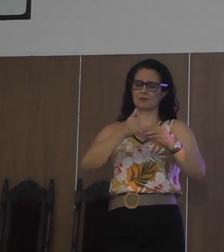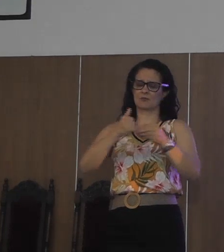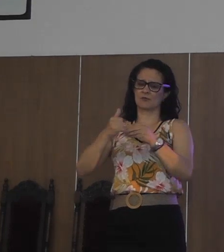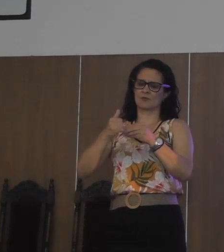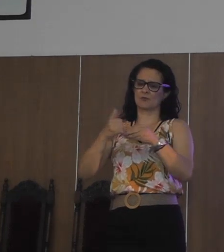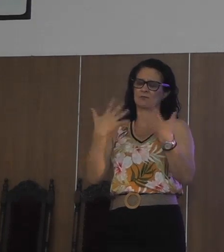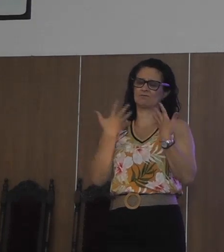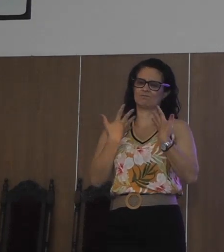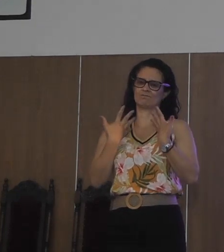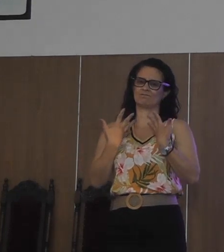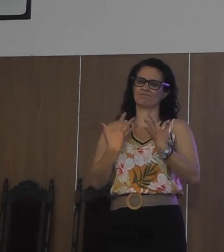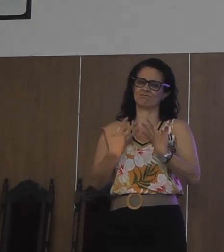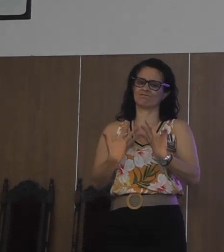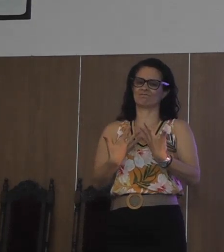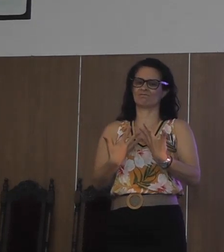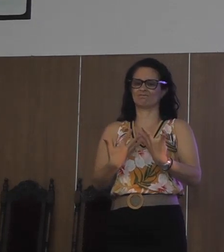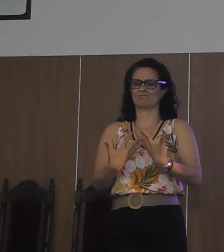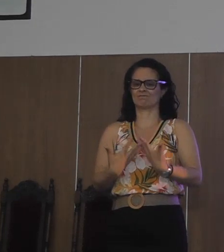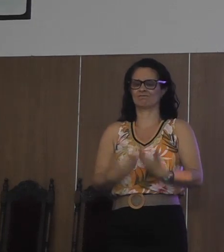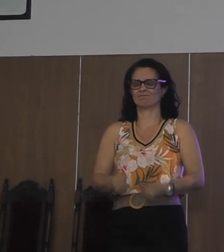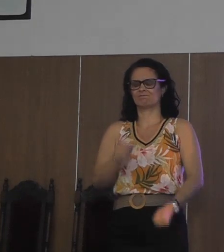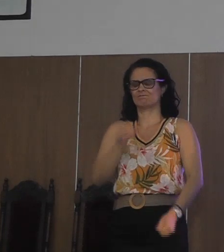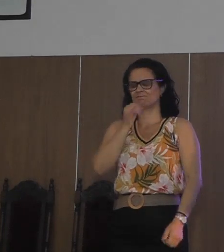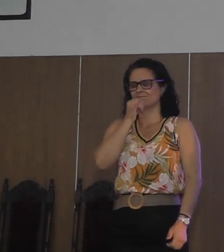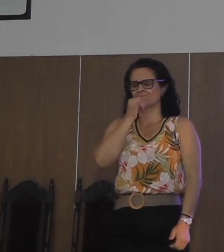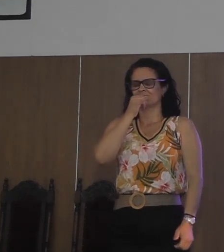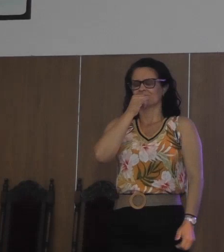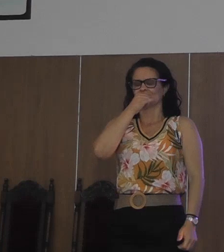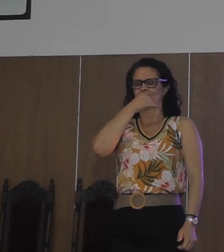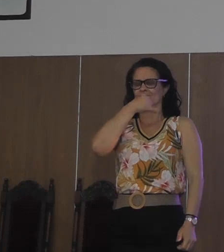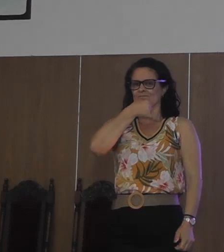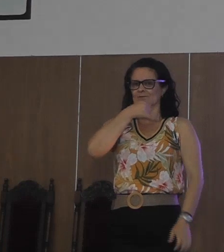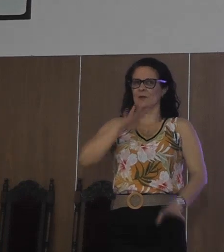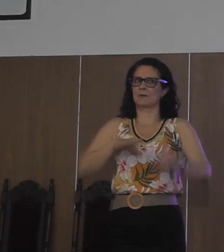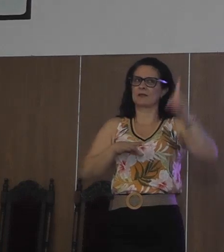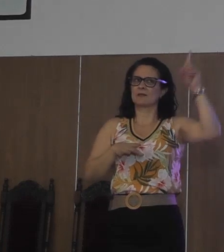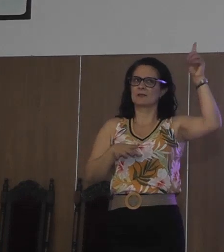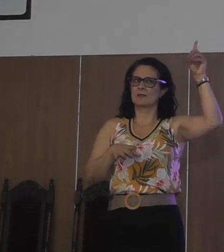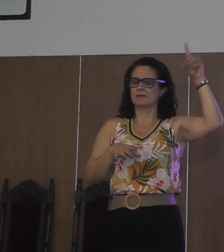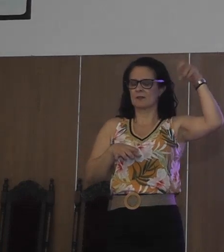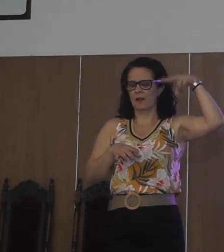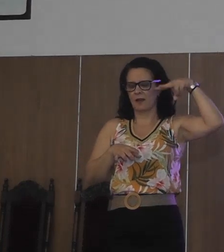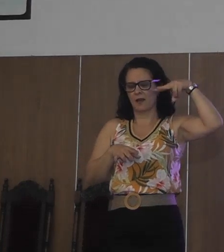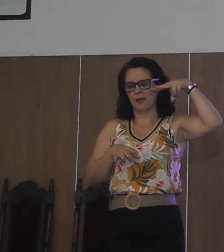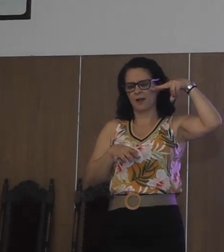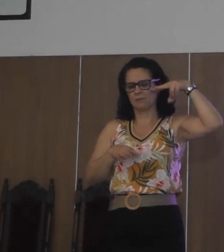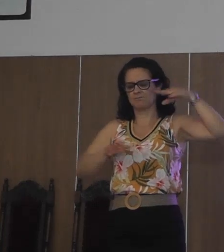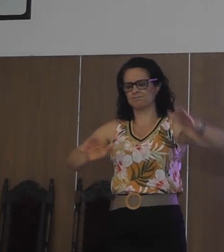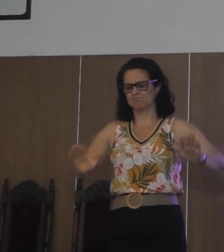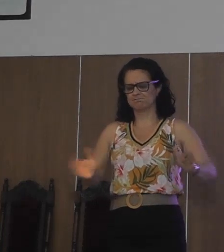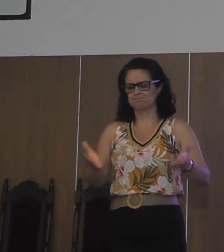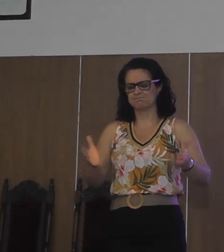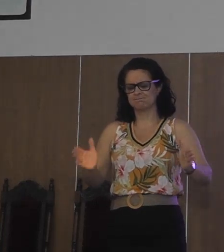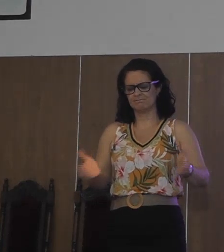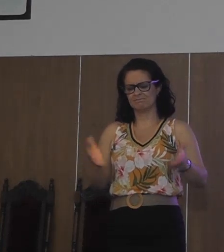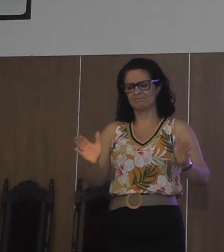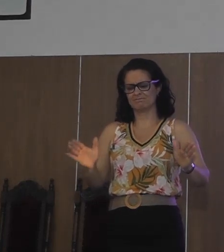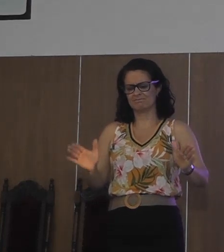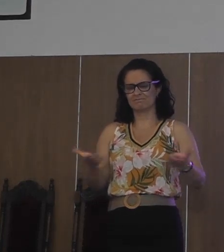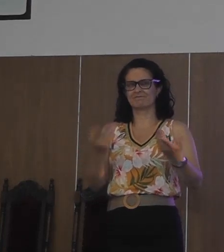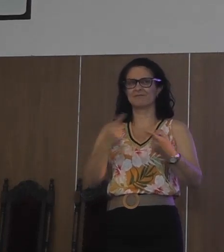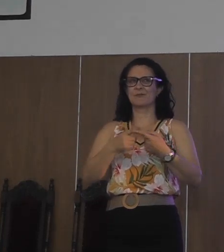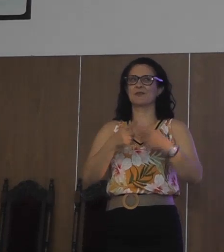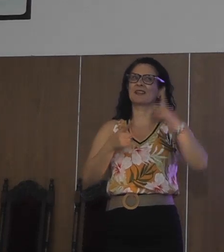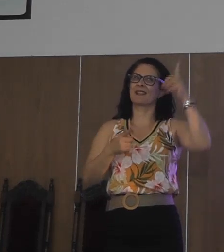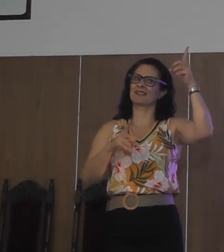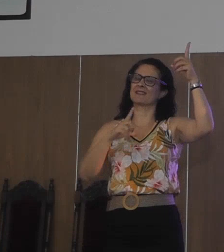talvez, e ele recebe uma palavra encorajadora daquele que tem poder para animar qualquer pessoa que